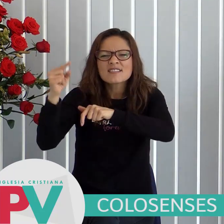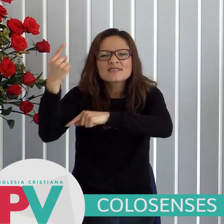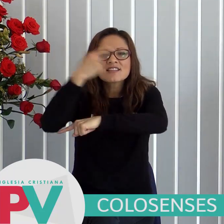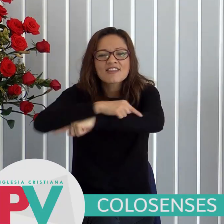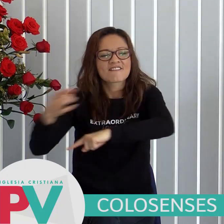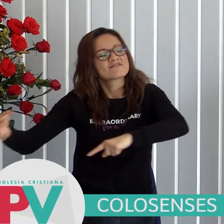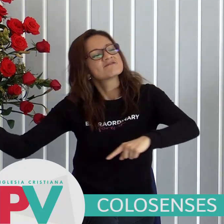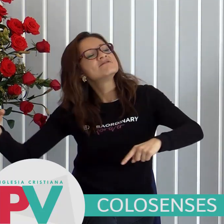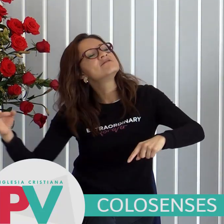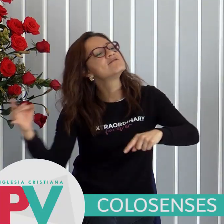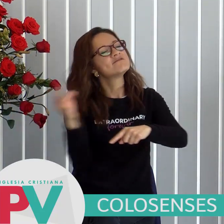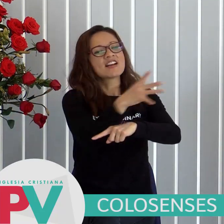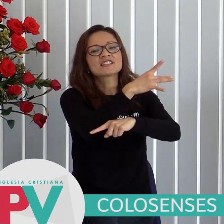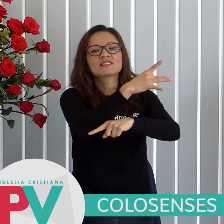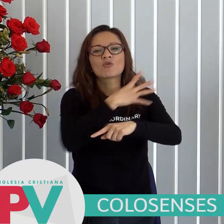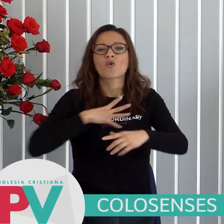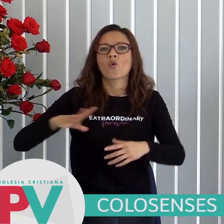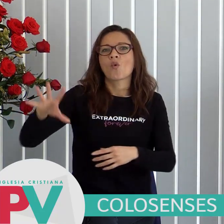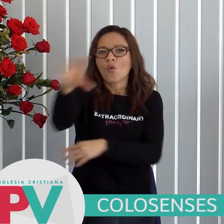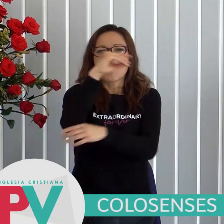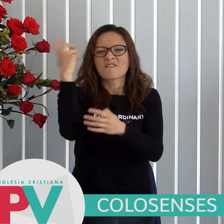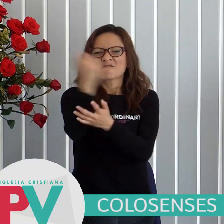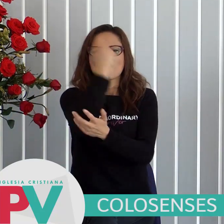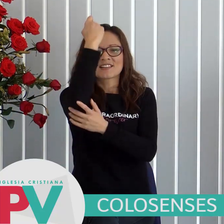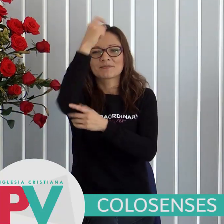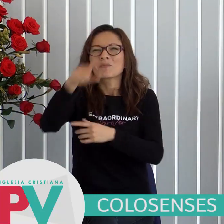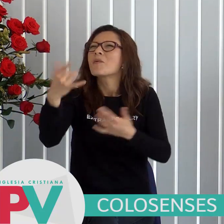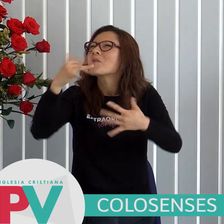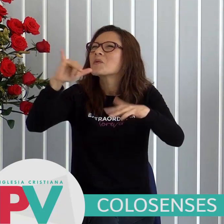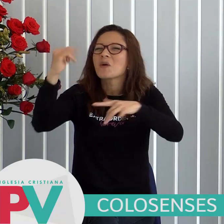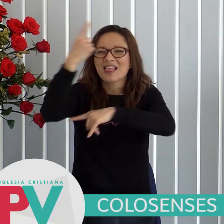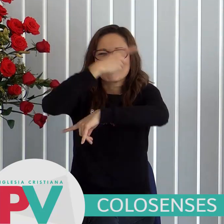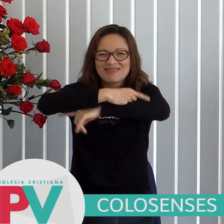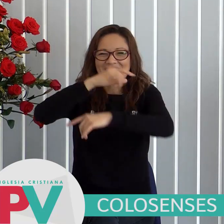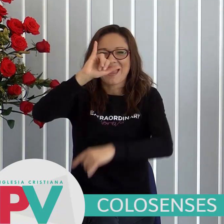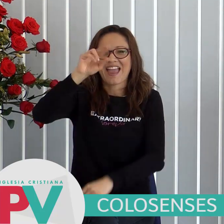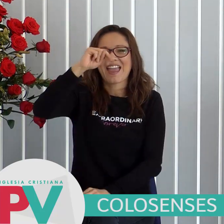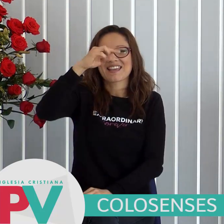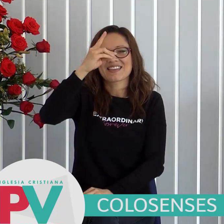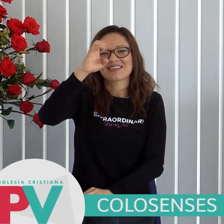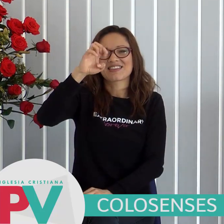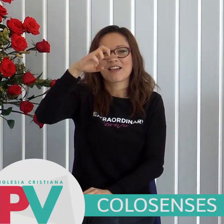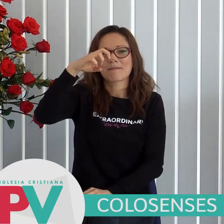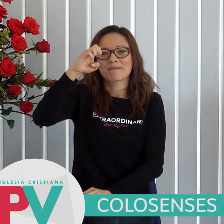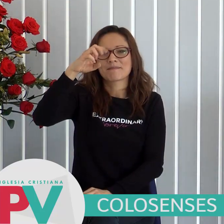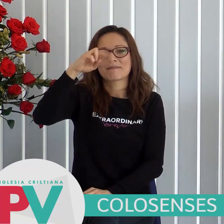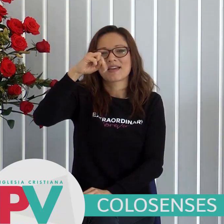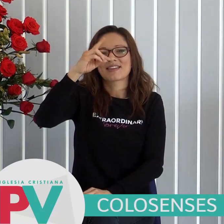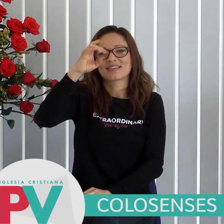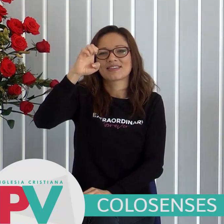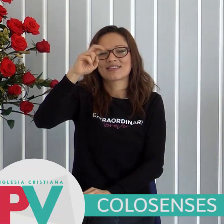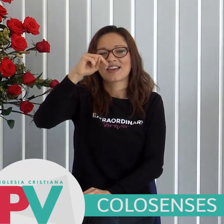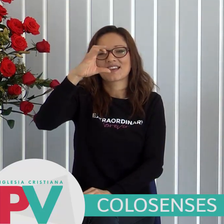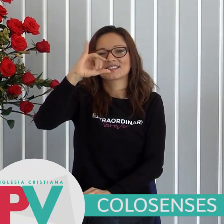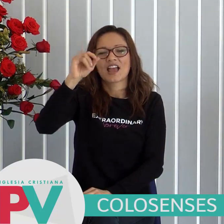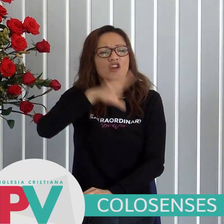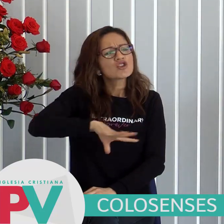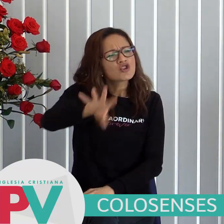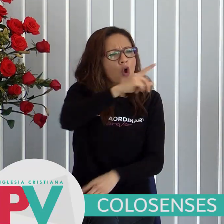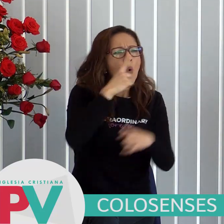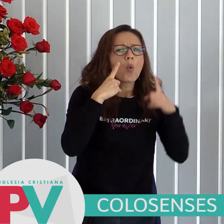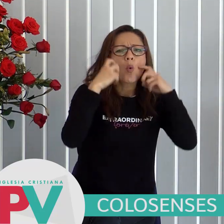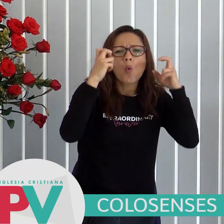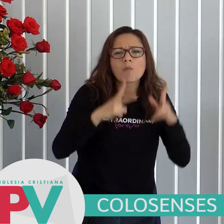que vencimos, ese fue el día de la independencia de la humanidad. En ese